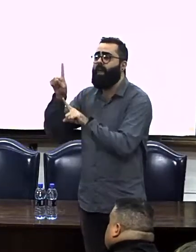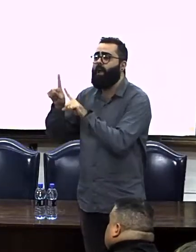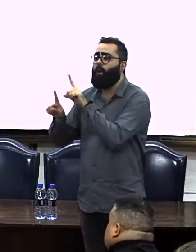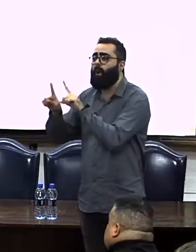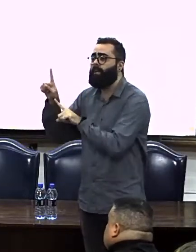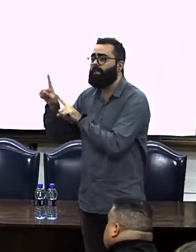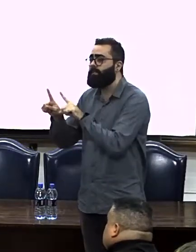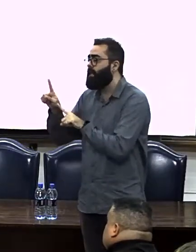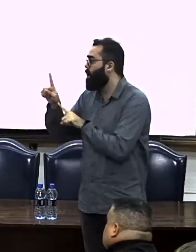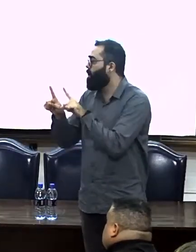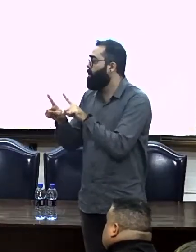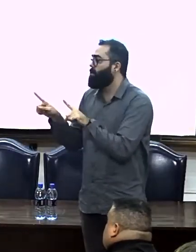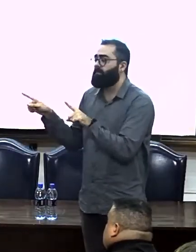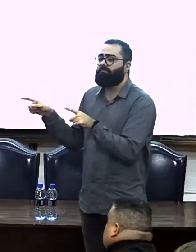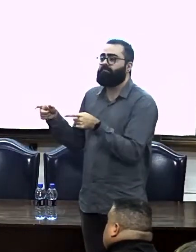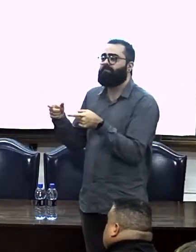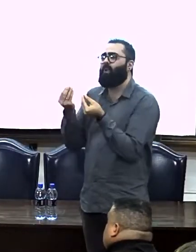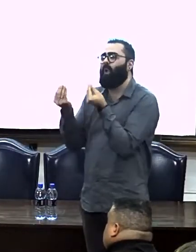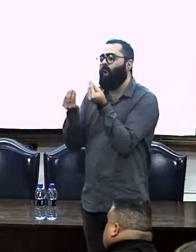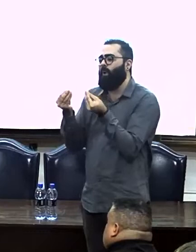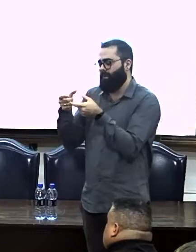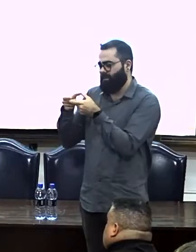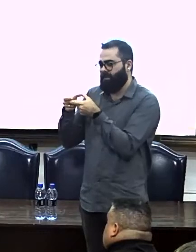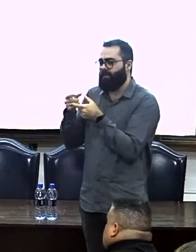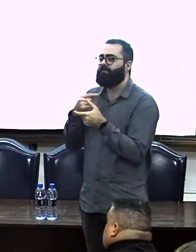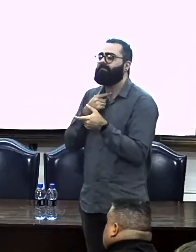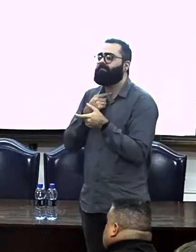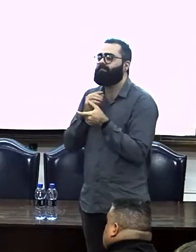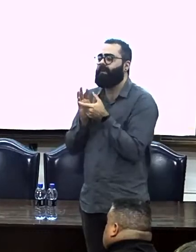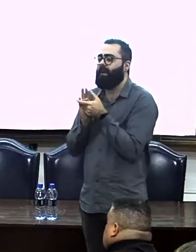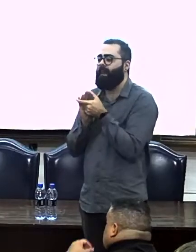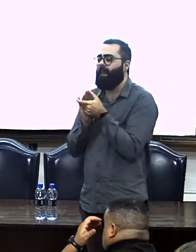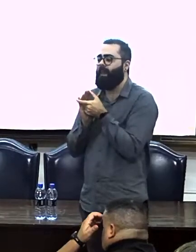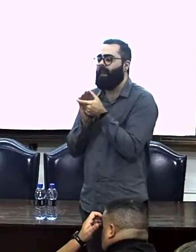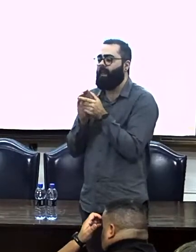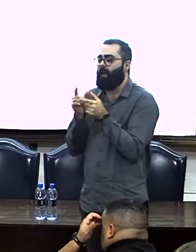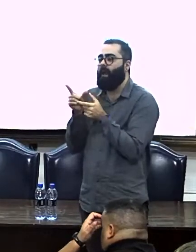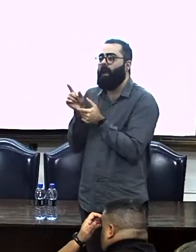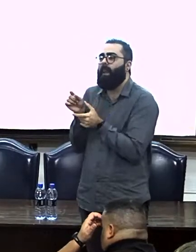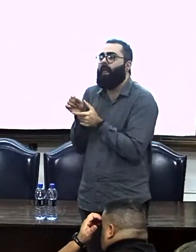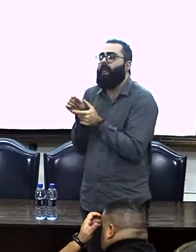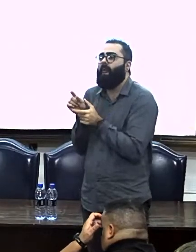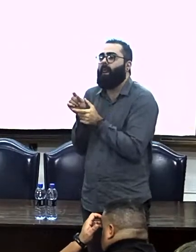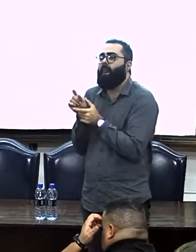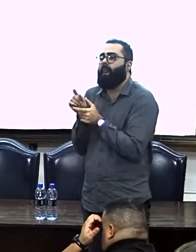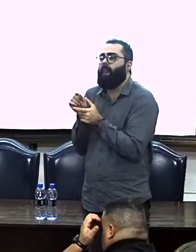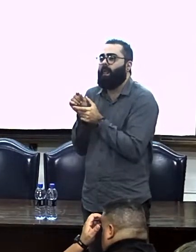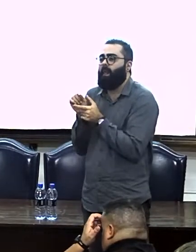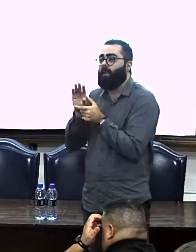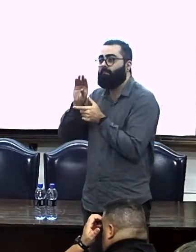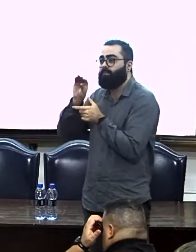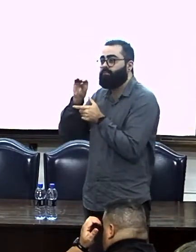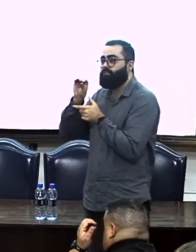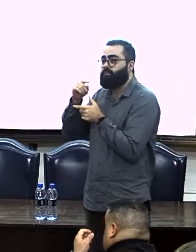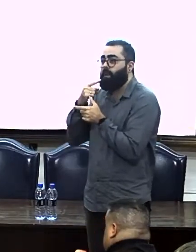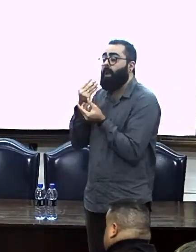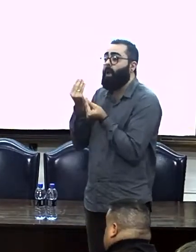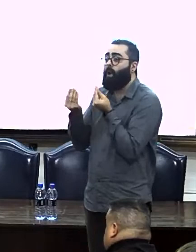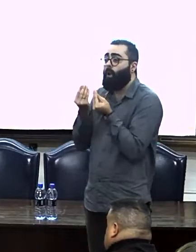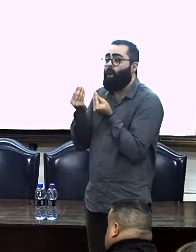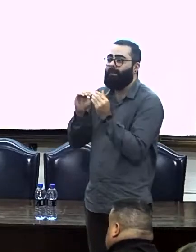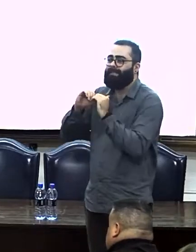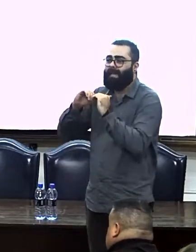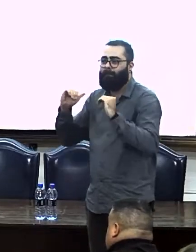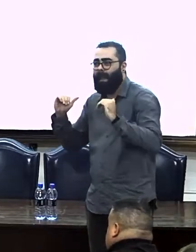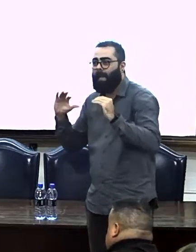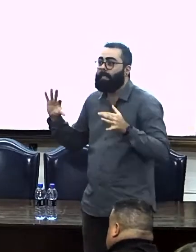e prosódia em geral, né? Acento também. Mas nesse caso a questão para ela é isolar justamente a altura da mandíbula, né? E o que